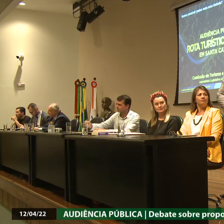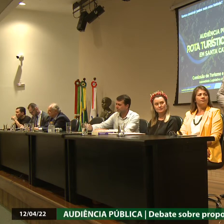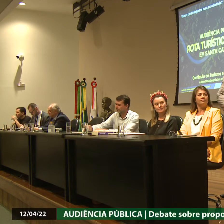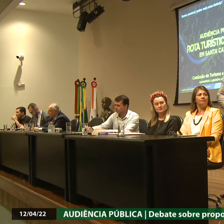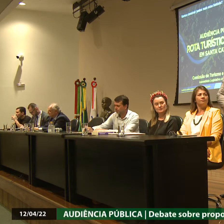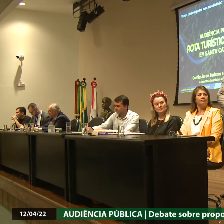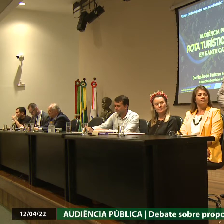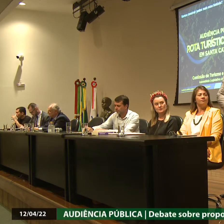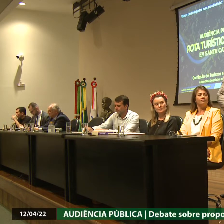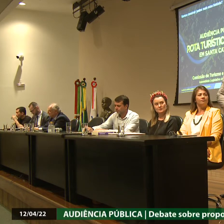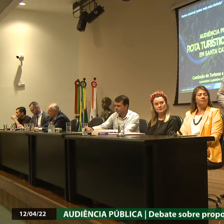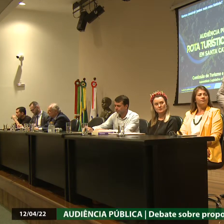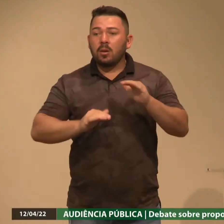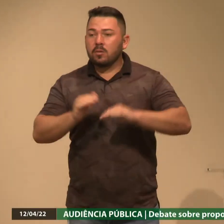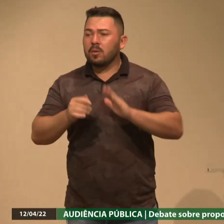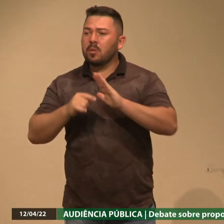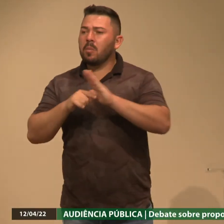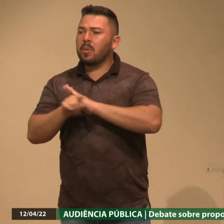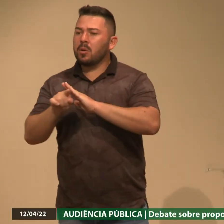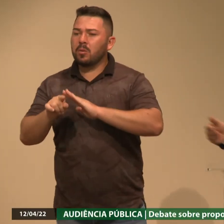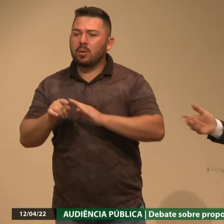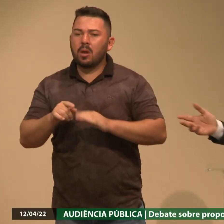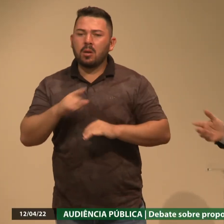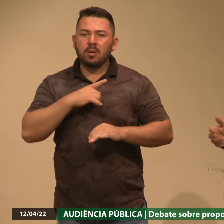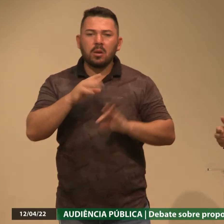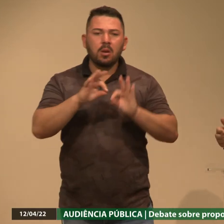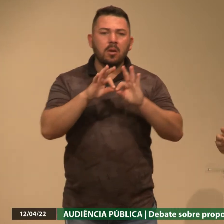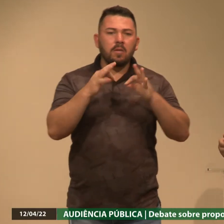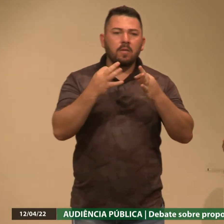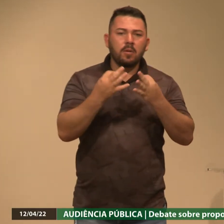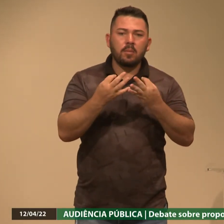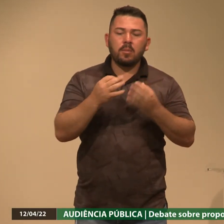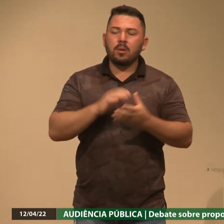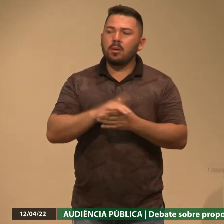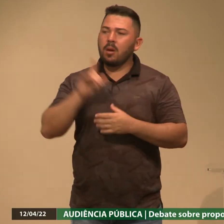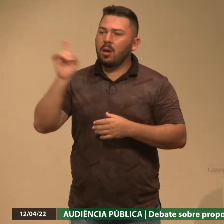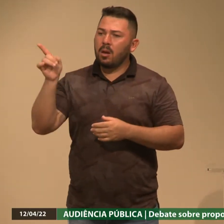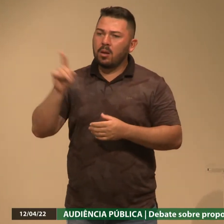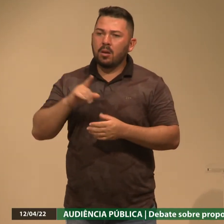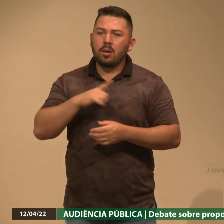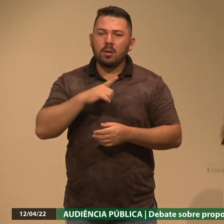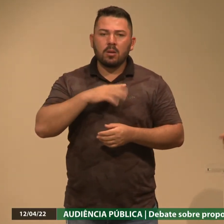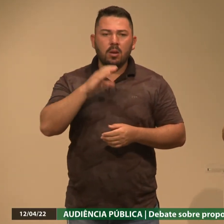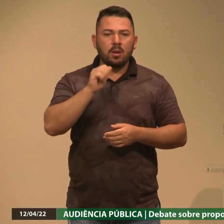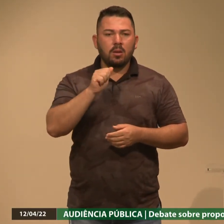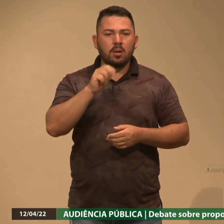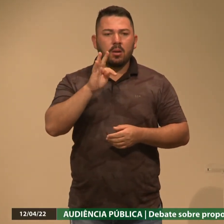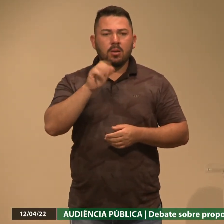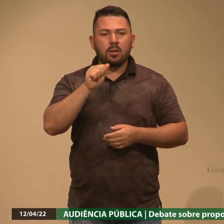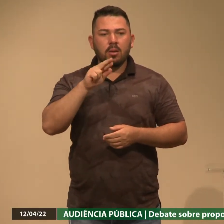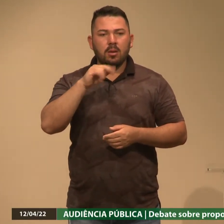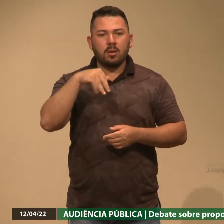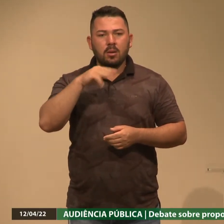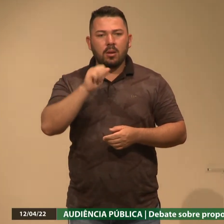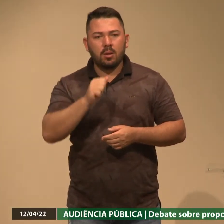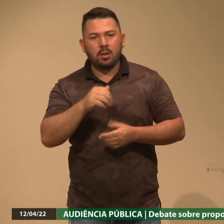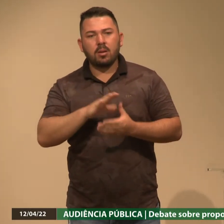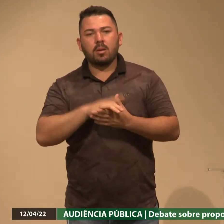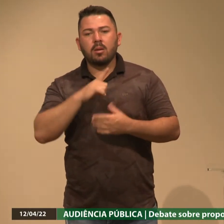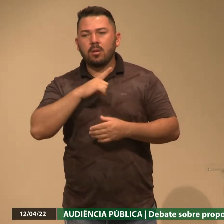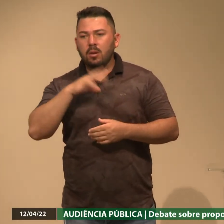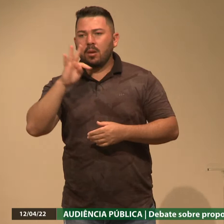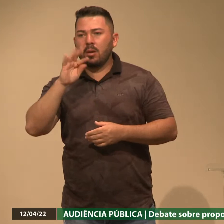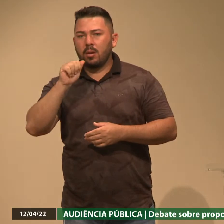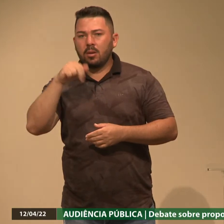é que às vezes perguntaram lá tem a família wexler na terra Catarina ao Nicolas a Tânia